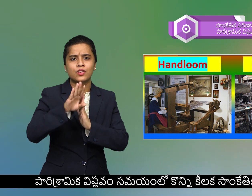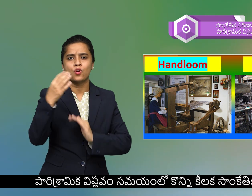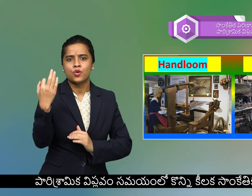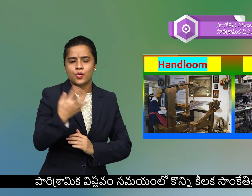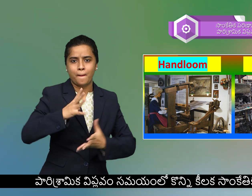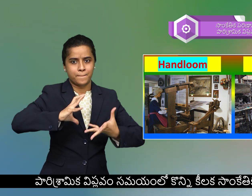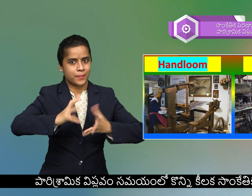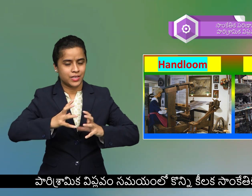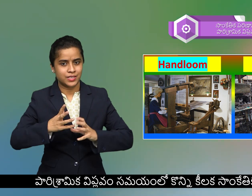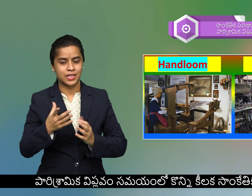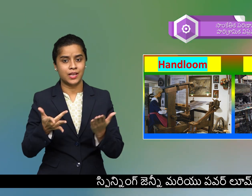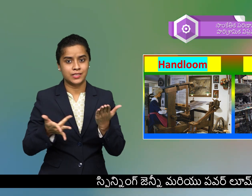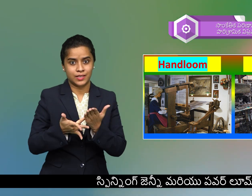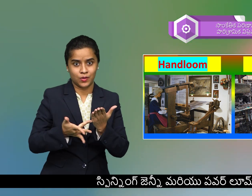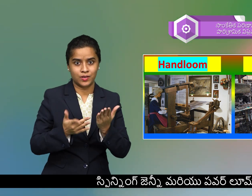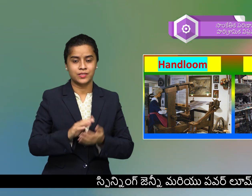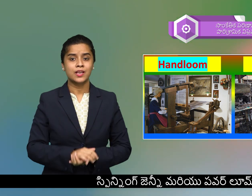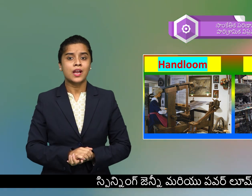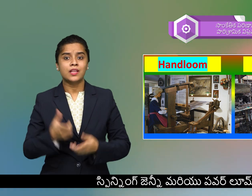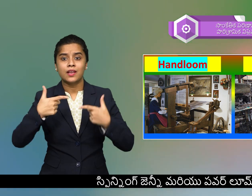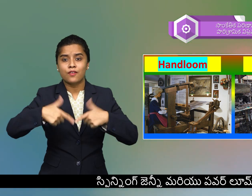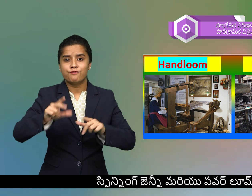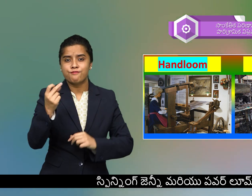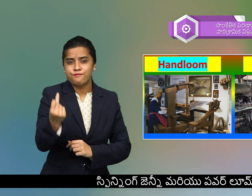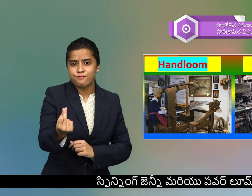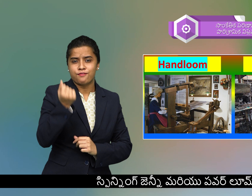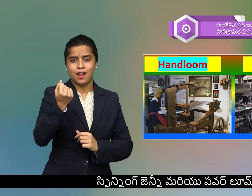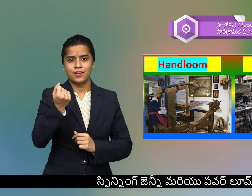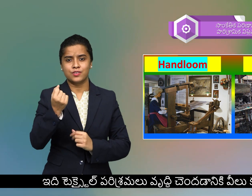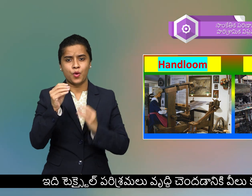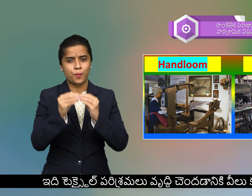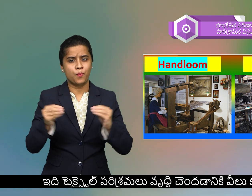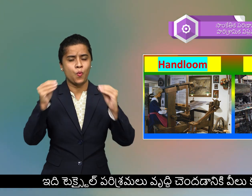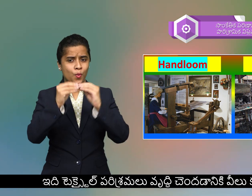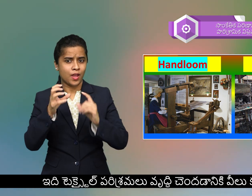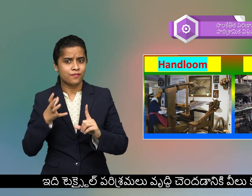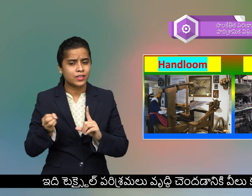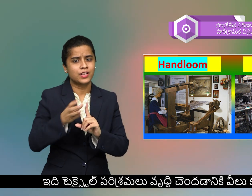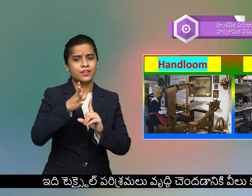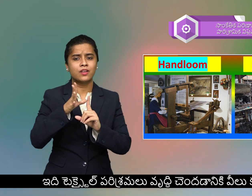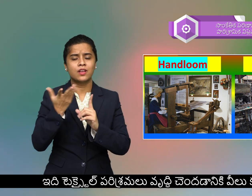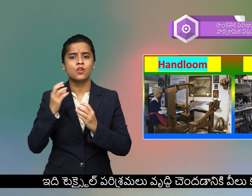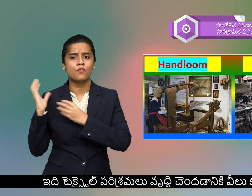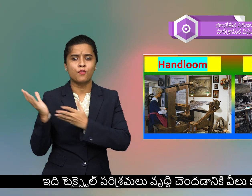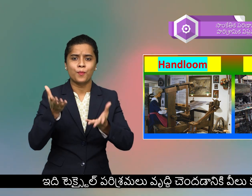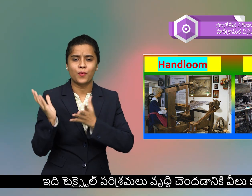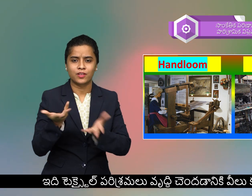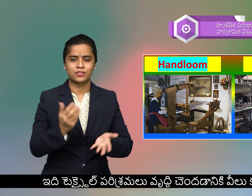సాంకేతిక పరిణామాలు. స్పిన్నింగ్ జెన్నీ మరియు పవర్లూమ్. ఇది టెక్స్టైల్ పరిశ్రమలు వృద్ధి